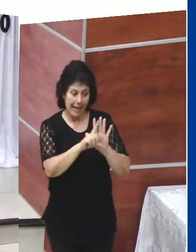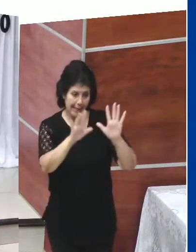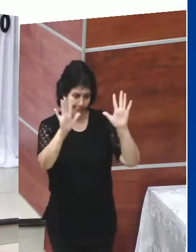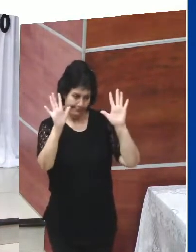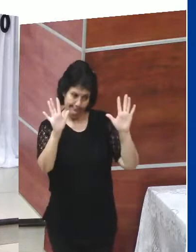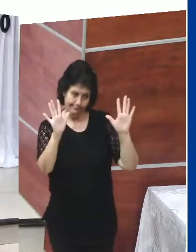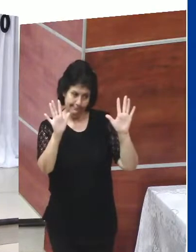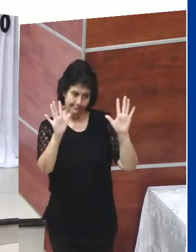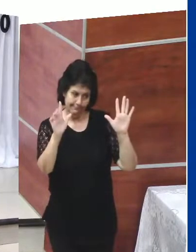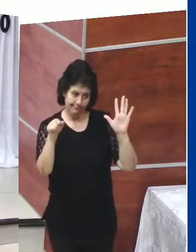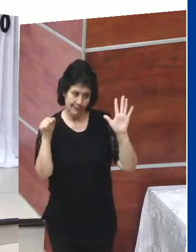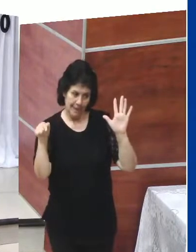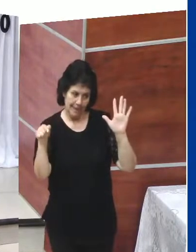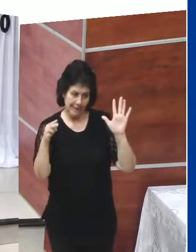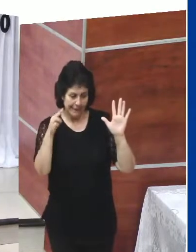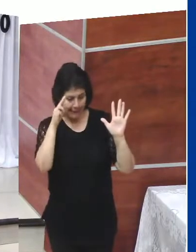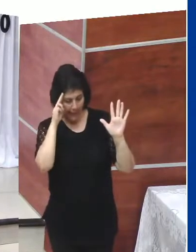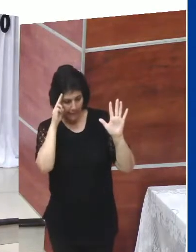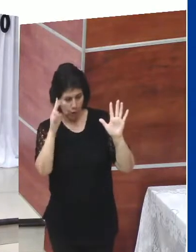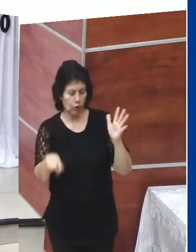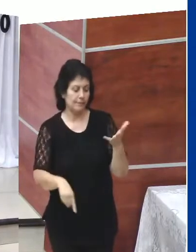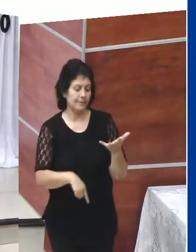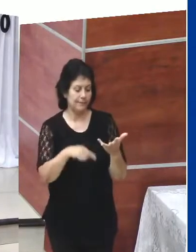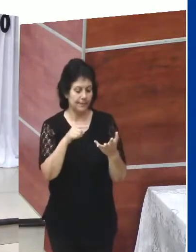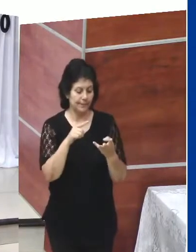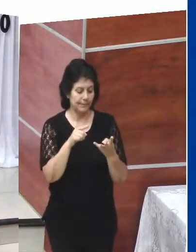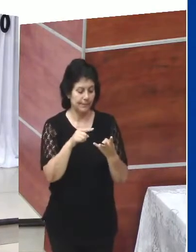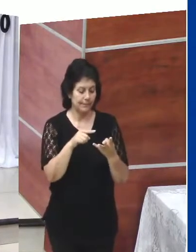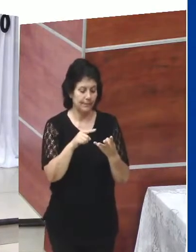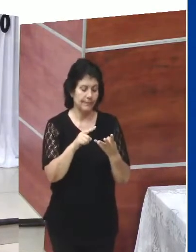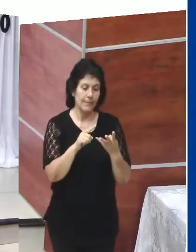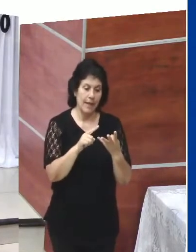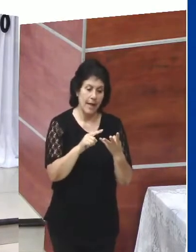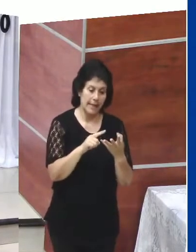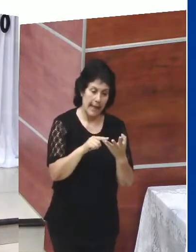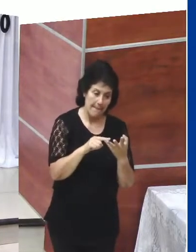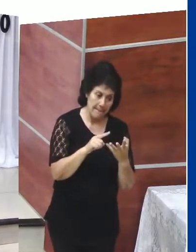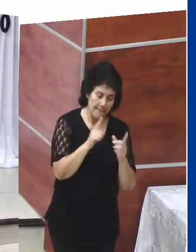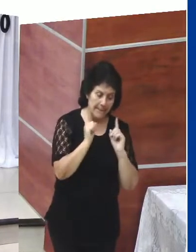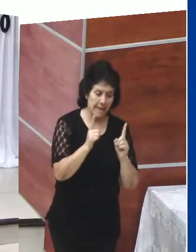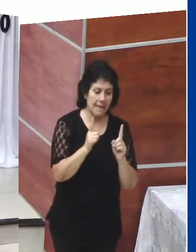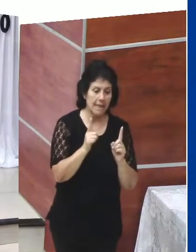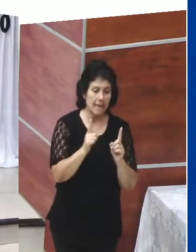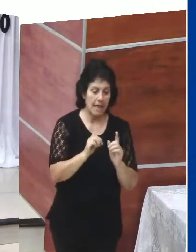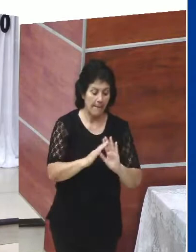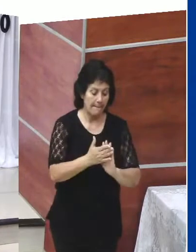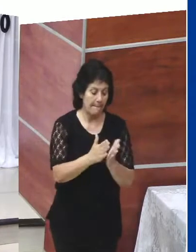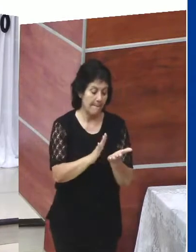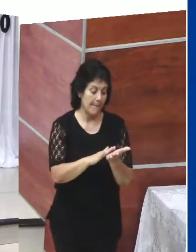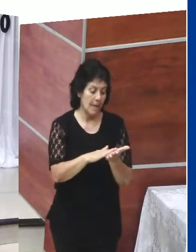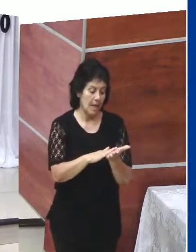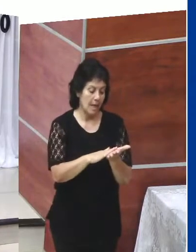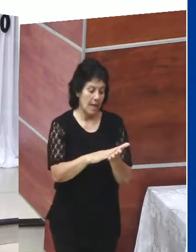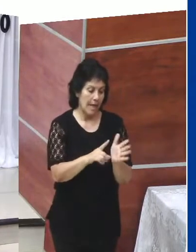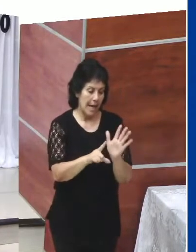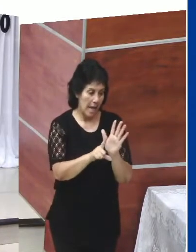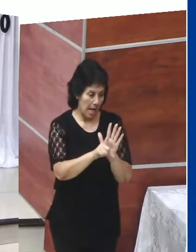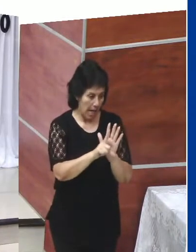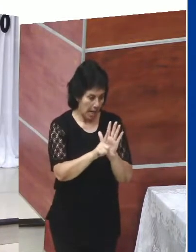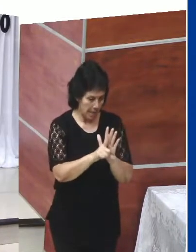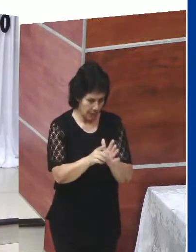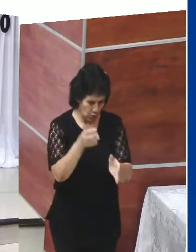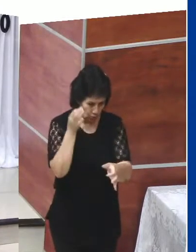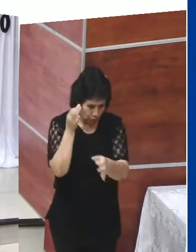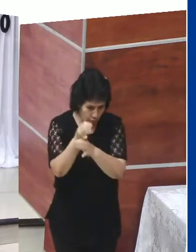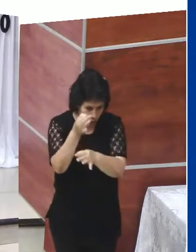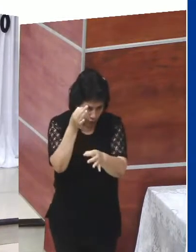Biblia. Cuarto paso, empezó a enseñar sus decretos y